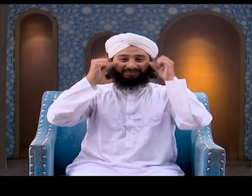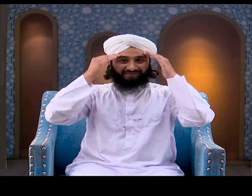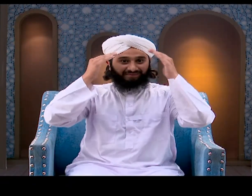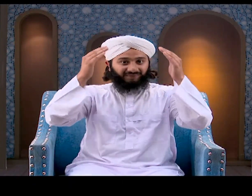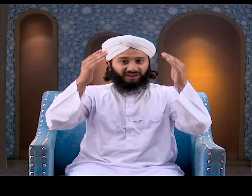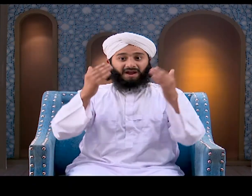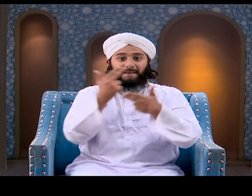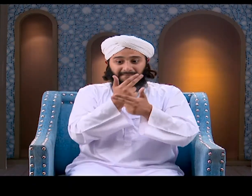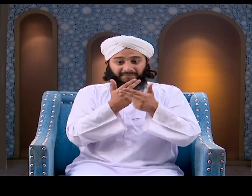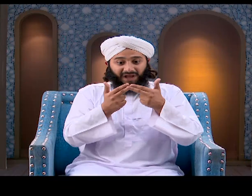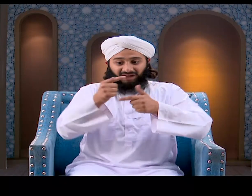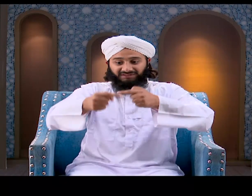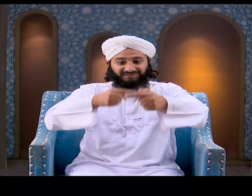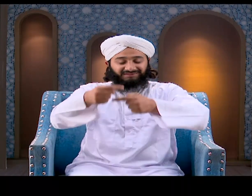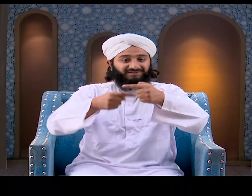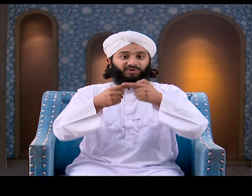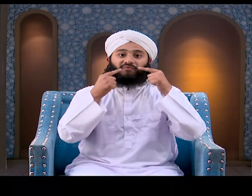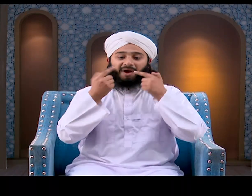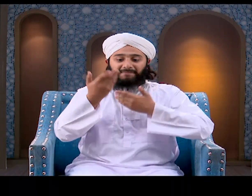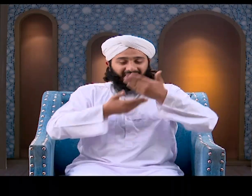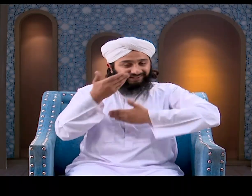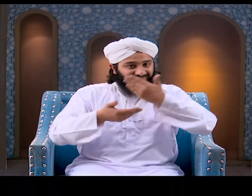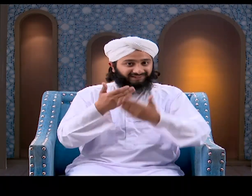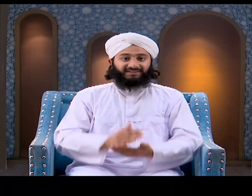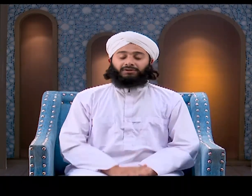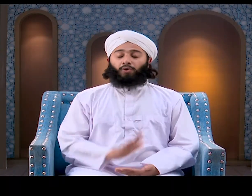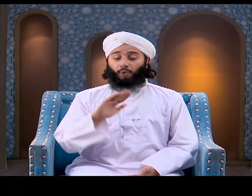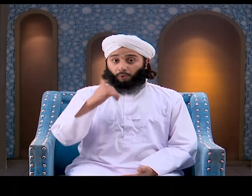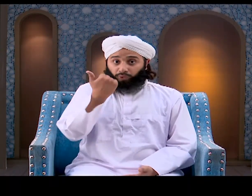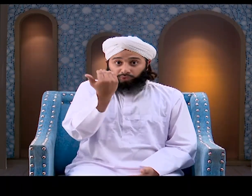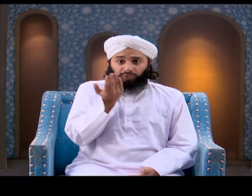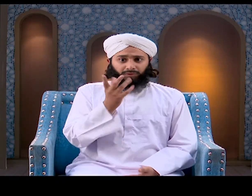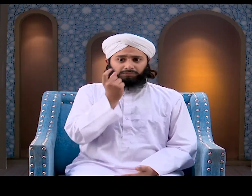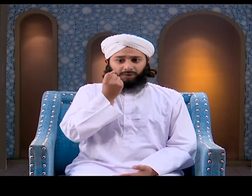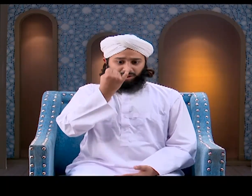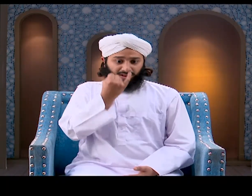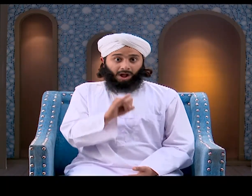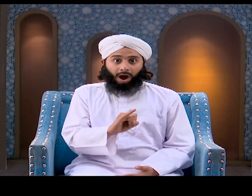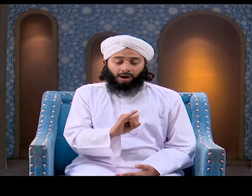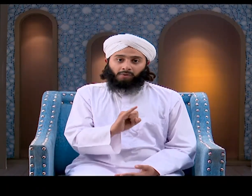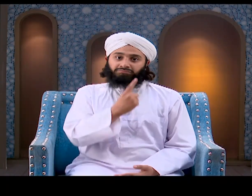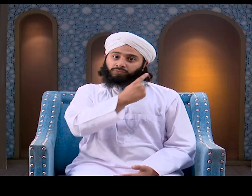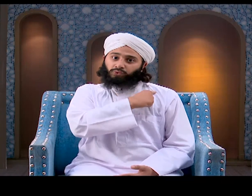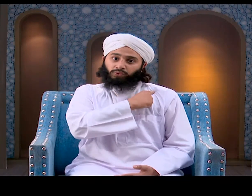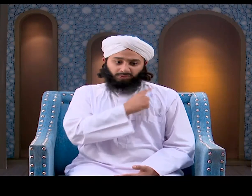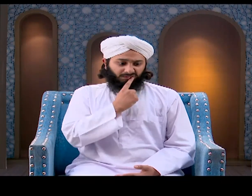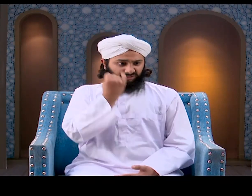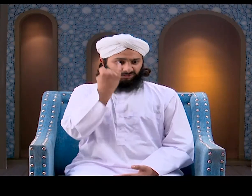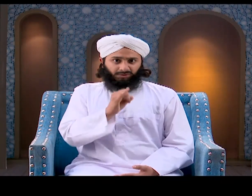اپنے بیان کا سلسلہ آگے بڑھاتے ہوئے مزید ارشاد فرمایا، اور اگر آدمی برا ہو تو فرشتے کہتے ہیں اے خبیث روح جو